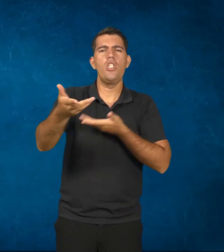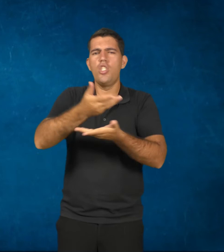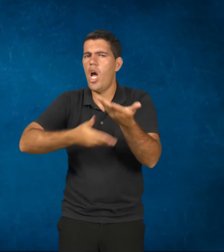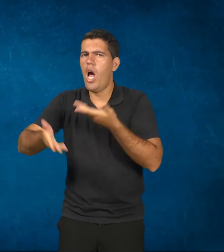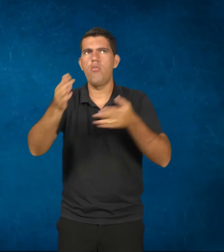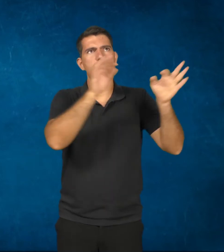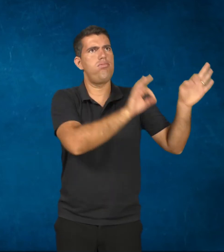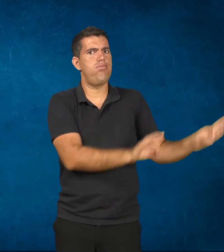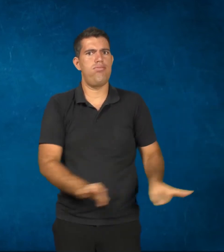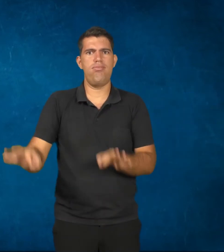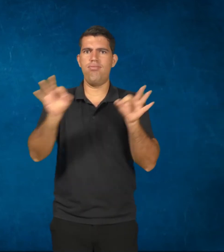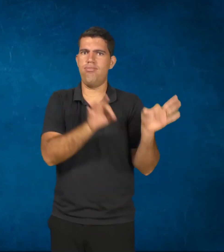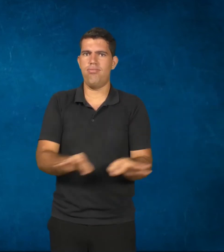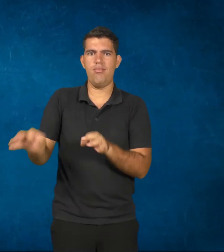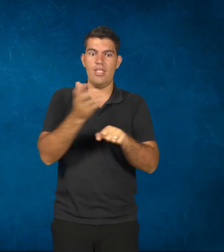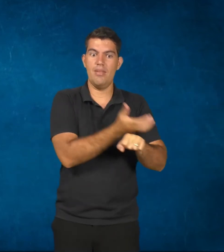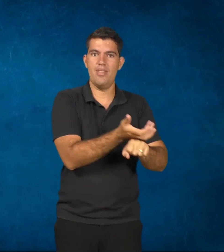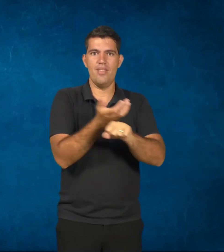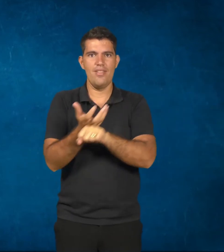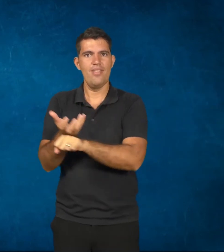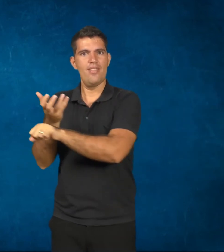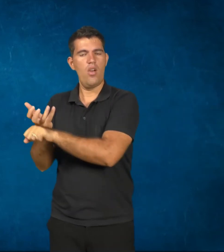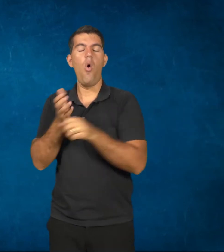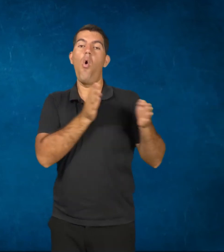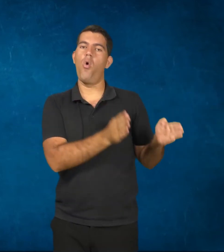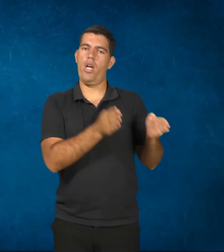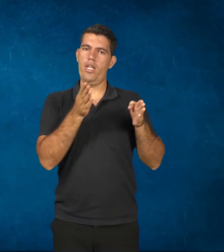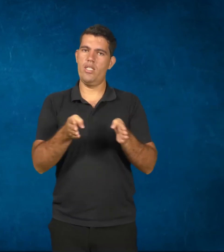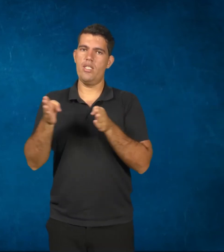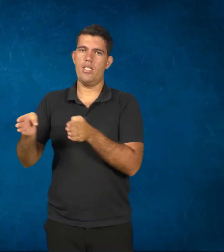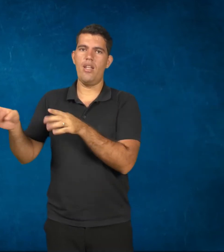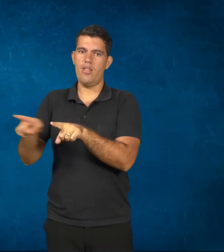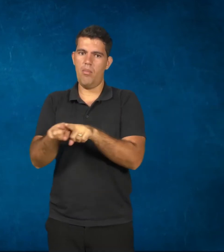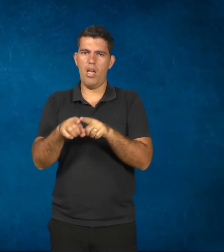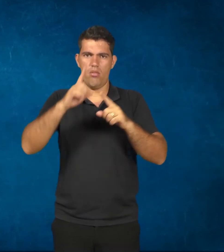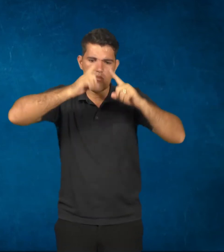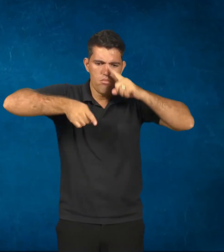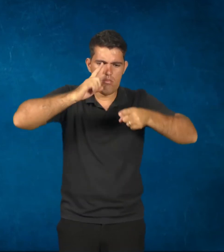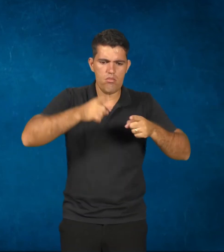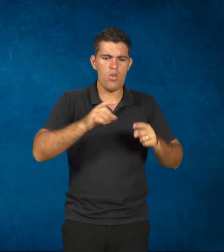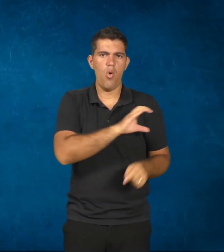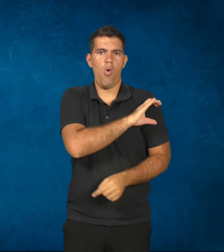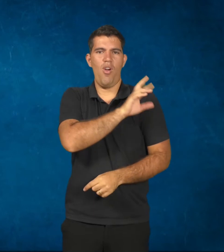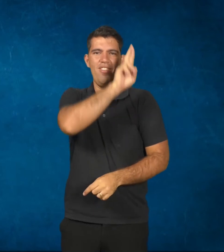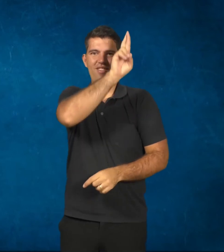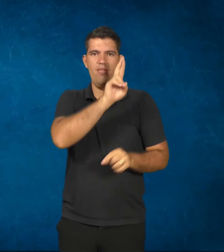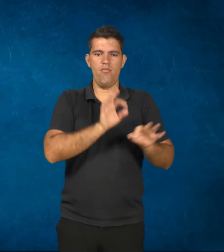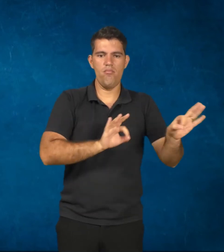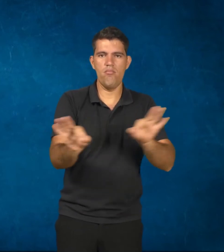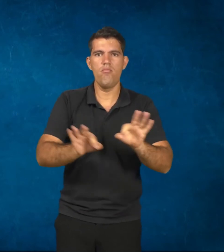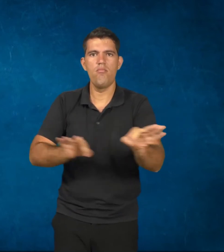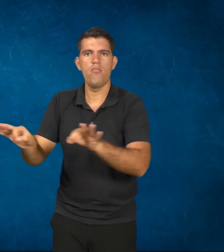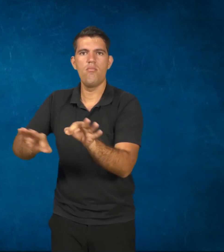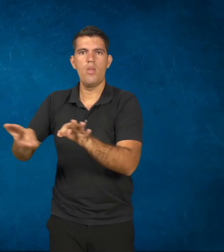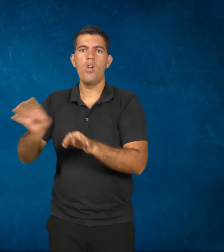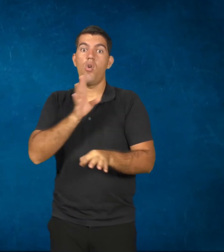constante entre as disciplinas de forma organizada e coordenada. Conhecimento é integrado, onde as